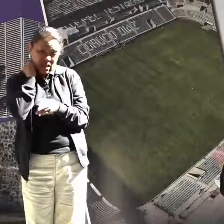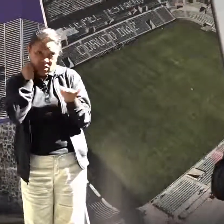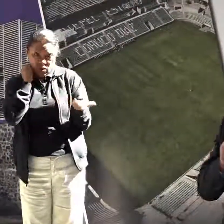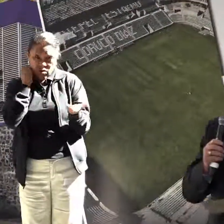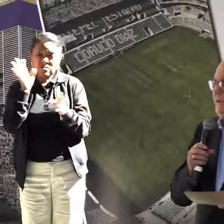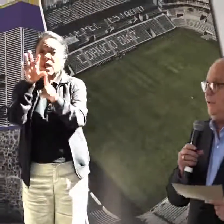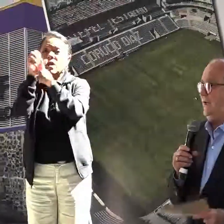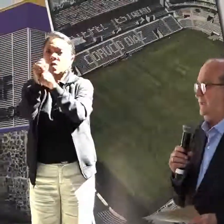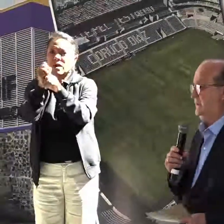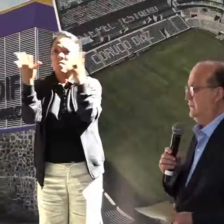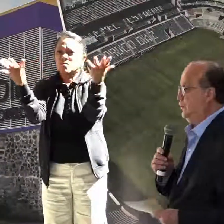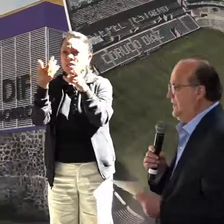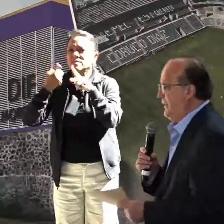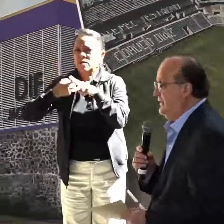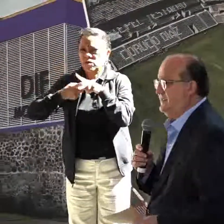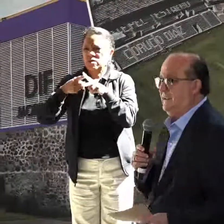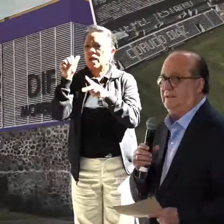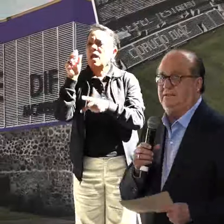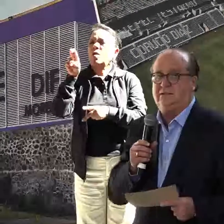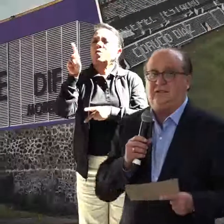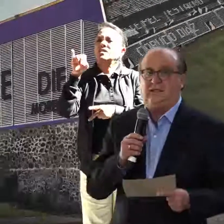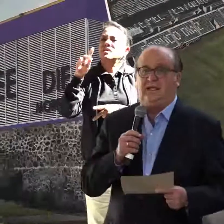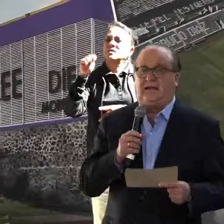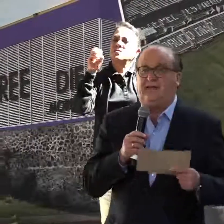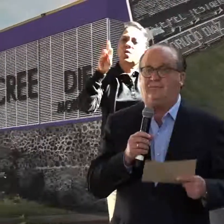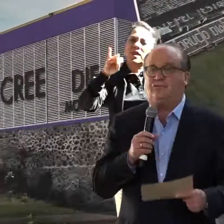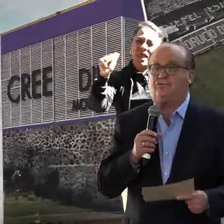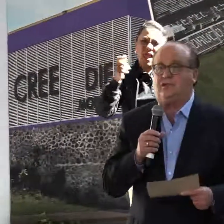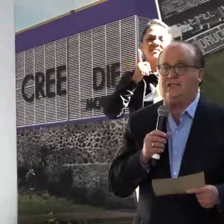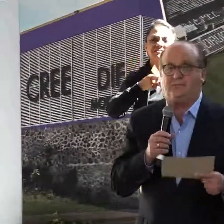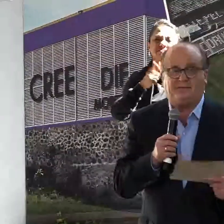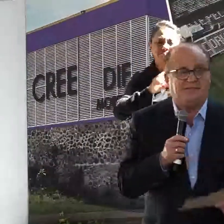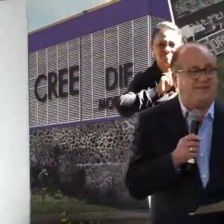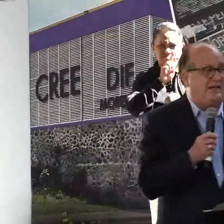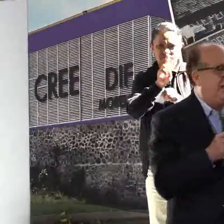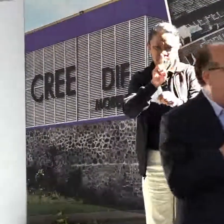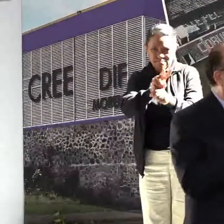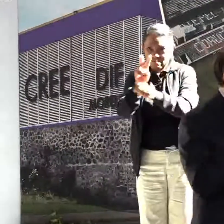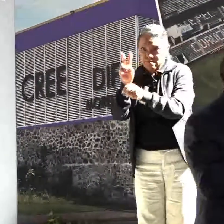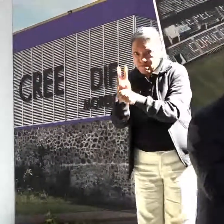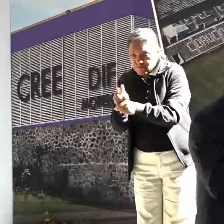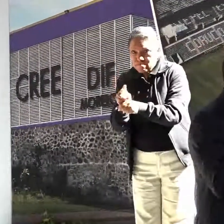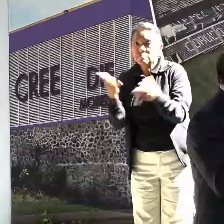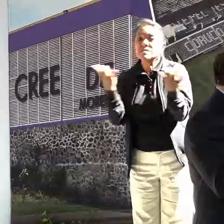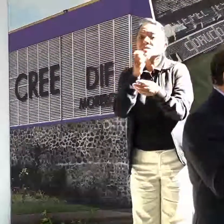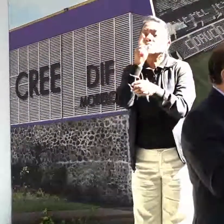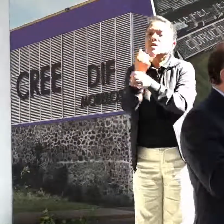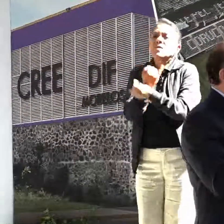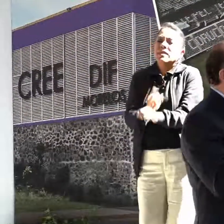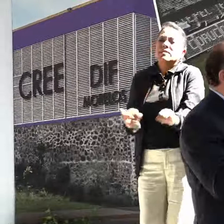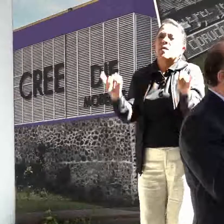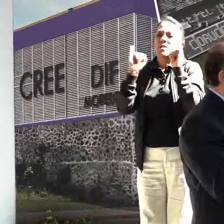Logramos la creación de la auditoría, su independencia, generamos la independencia del INEGI, generamos